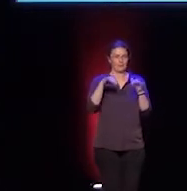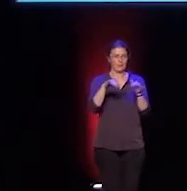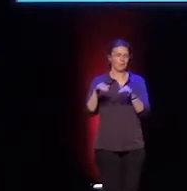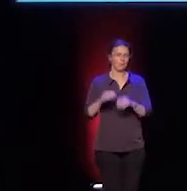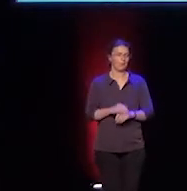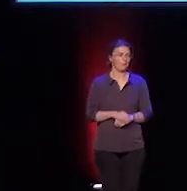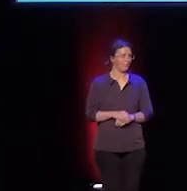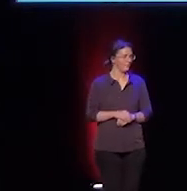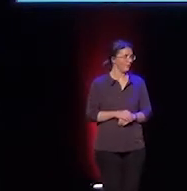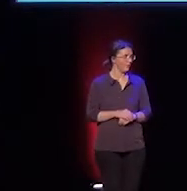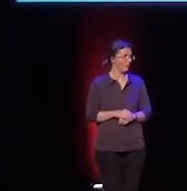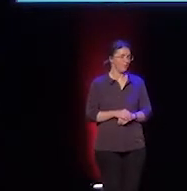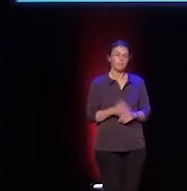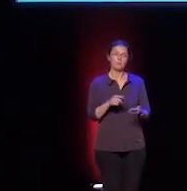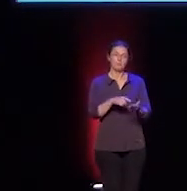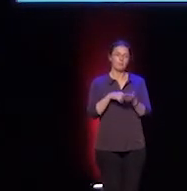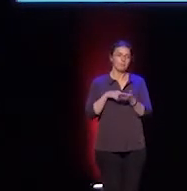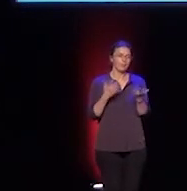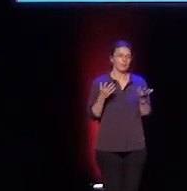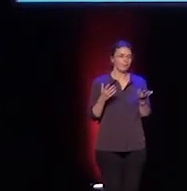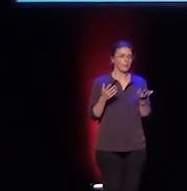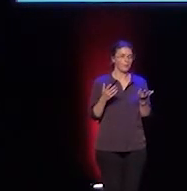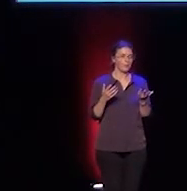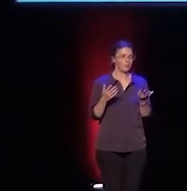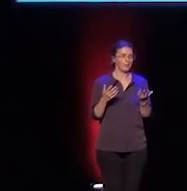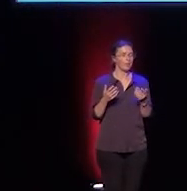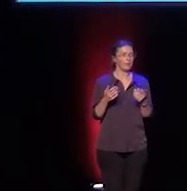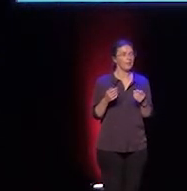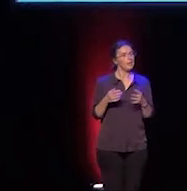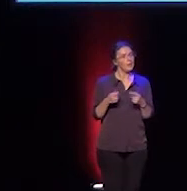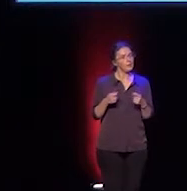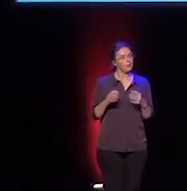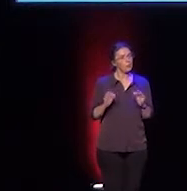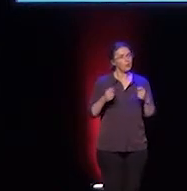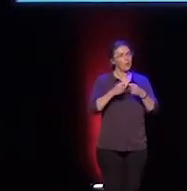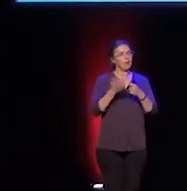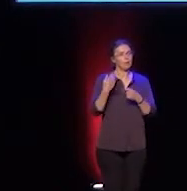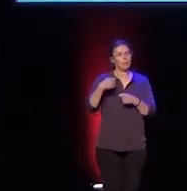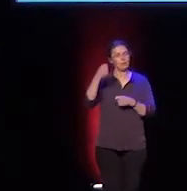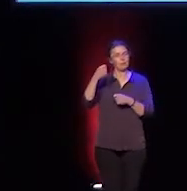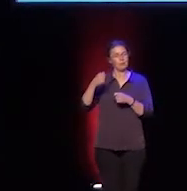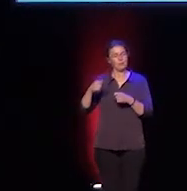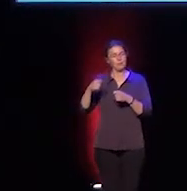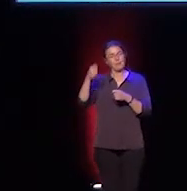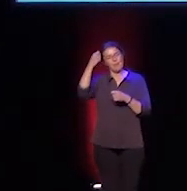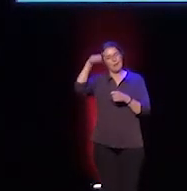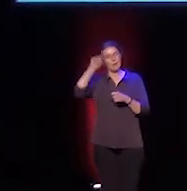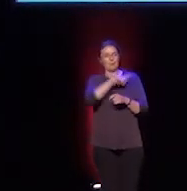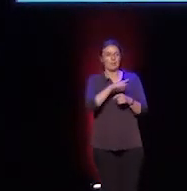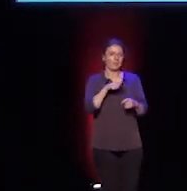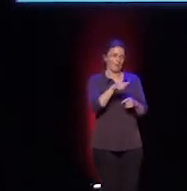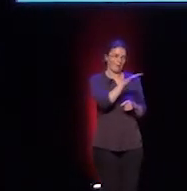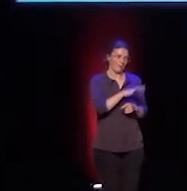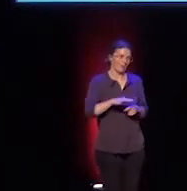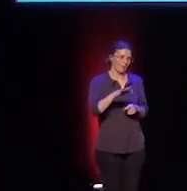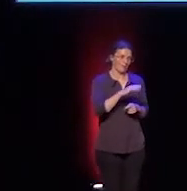ist. Das zeigt das enge Band, das sich von der Spree bis ins Rheinland erstreckt. Und